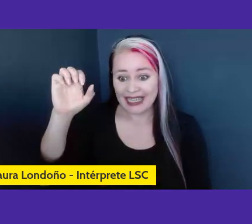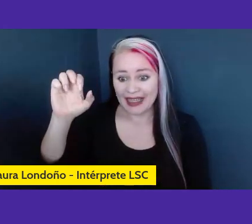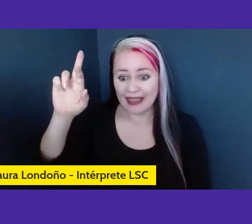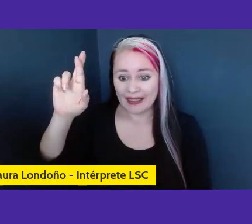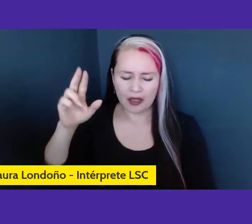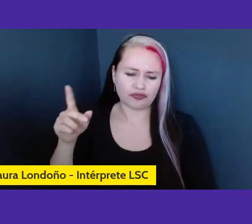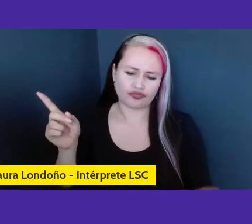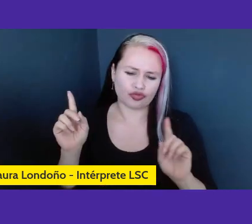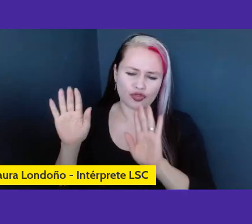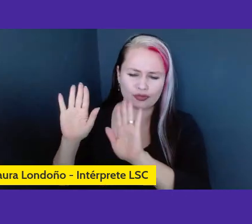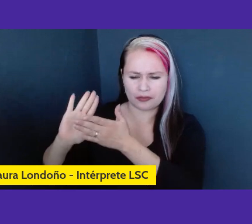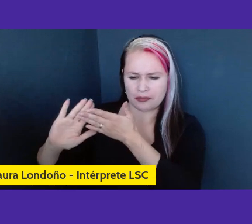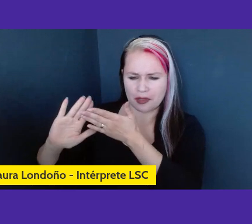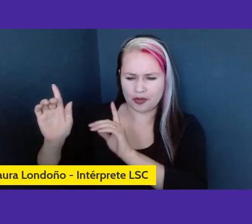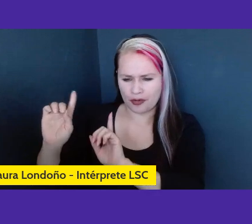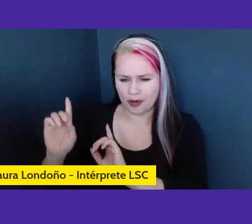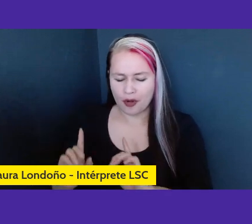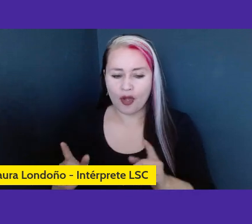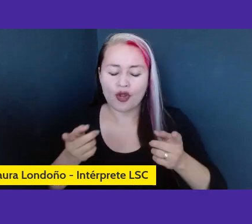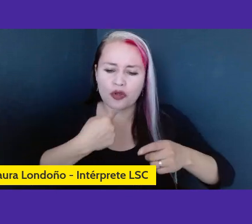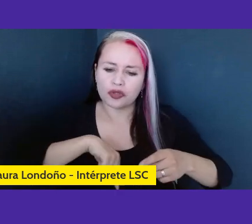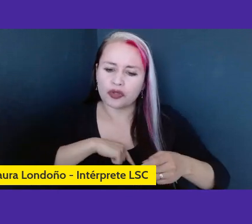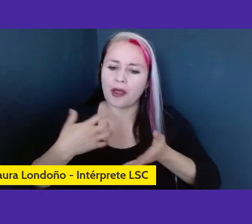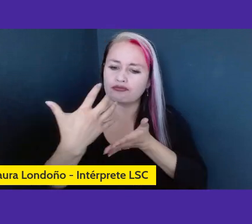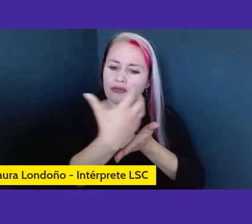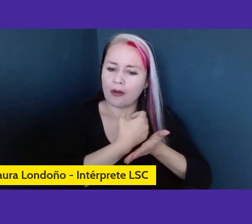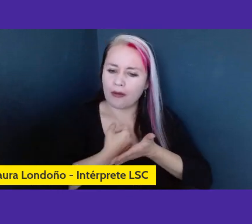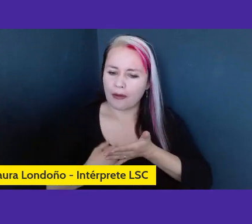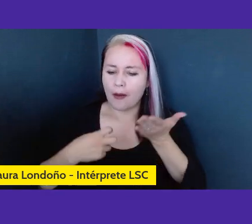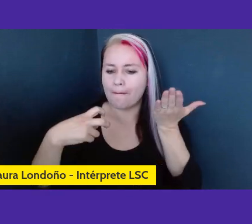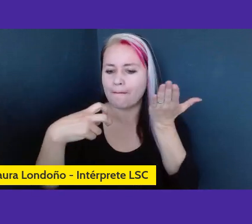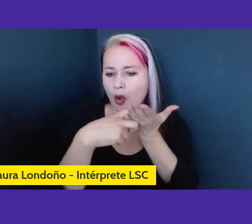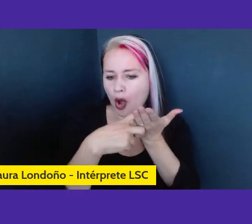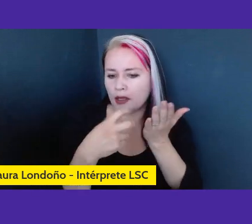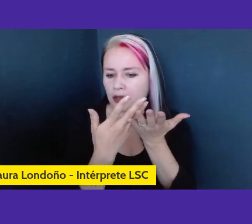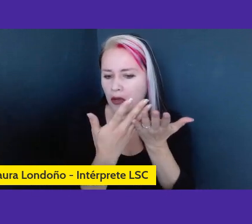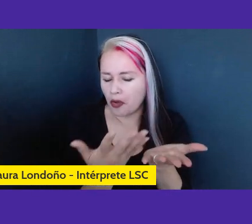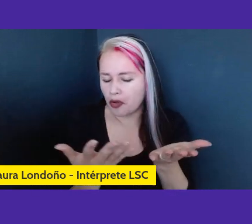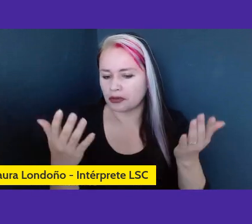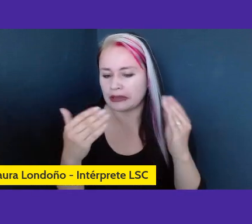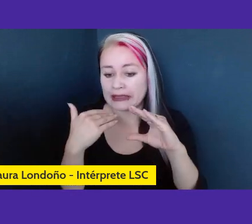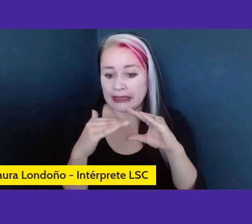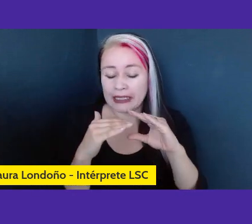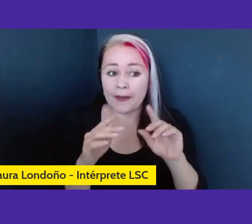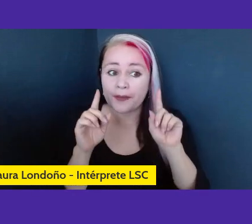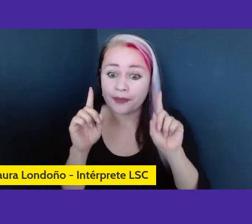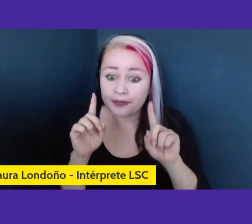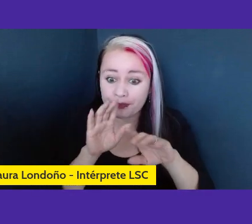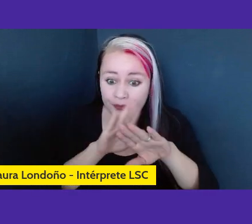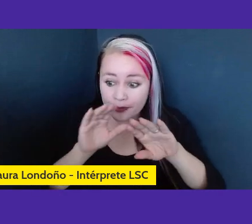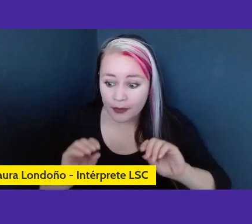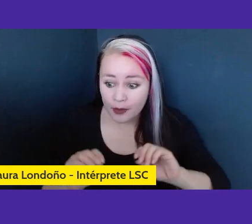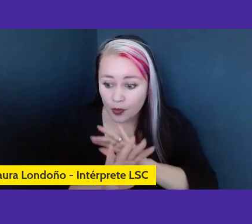Recoleta, un cinearte Diagonal Norte. Entonces, tiene que tener muy claro qué es lo